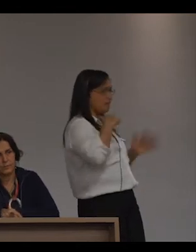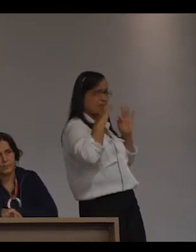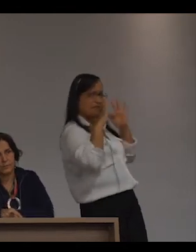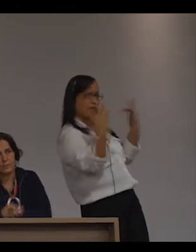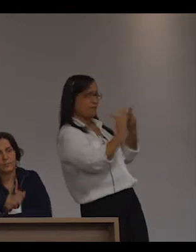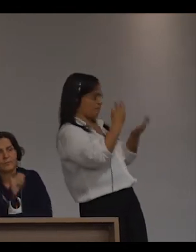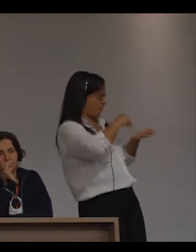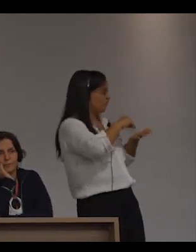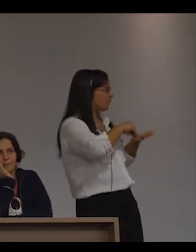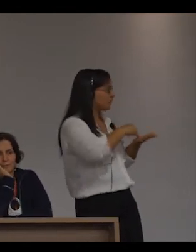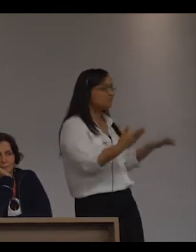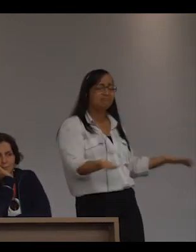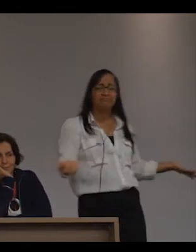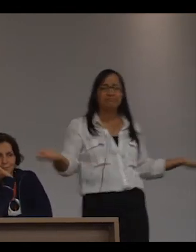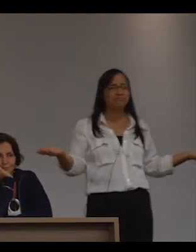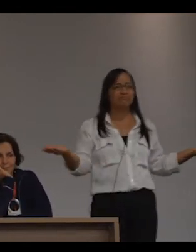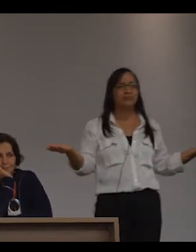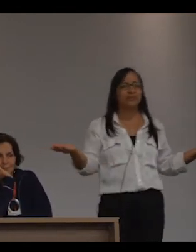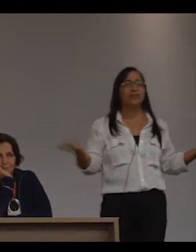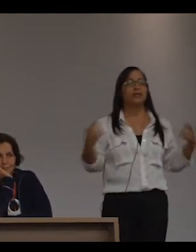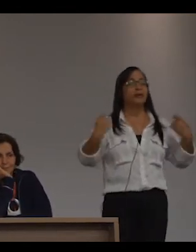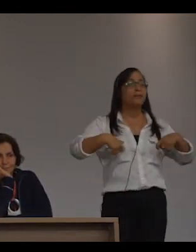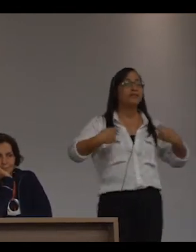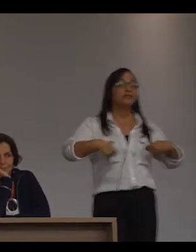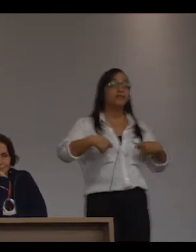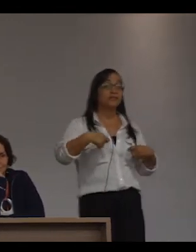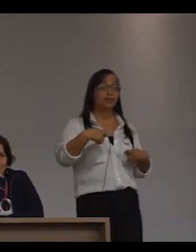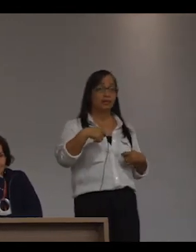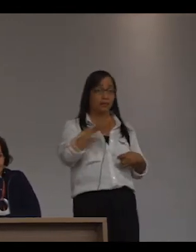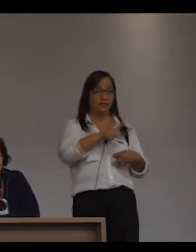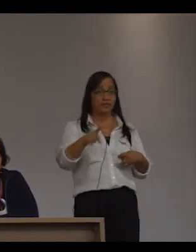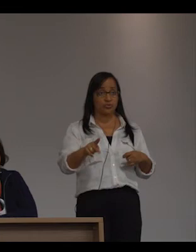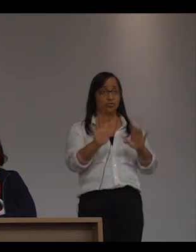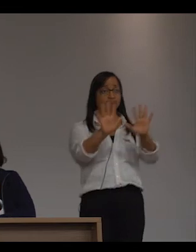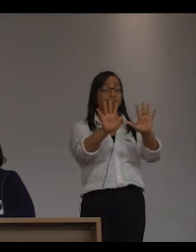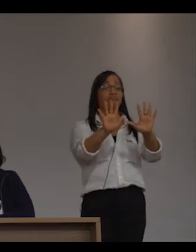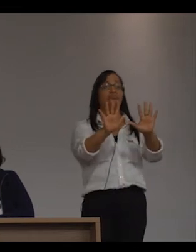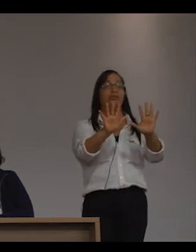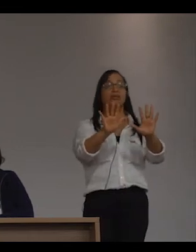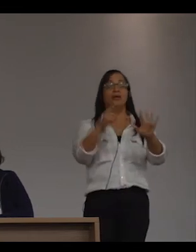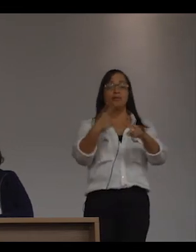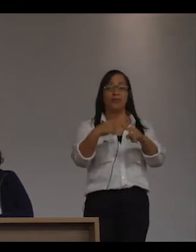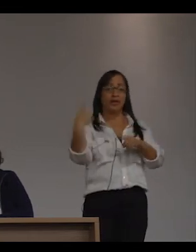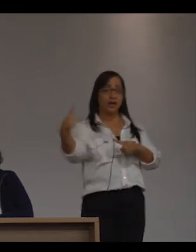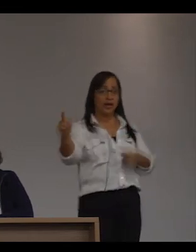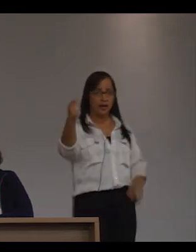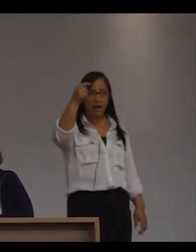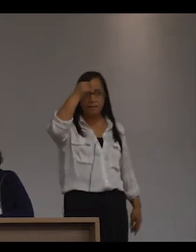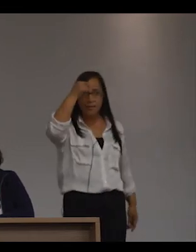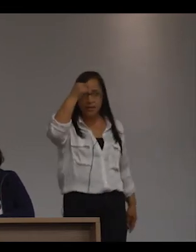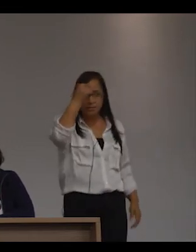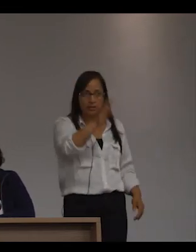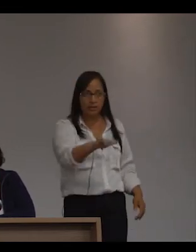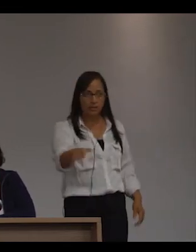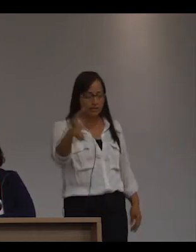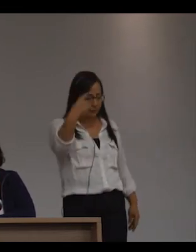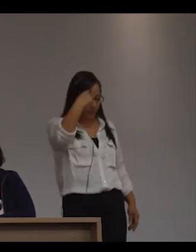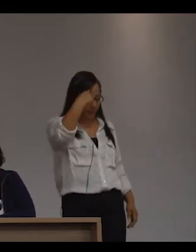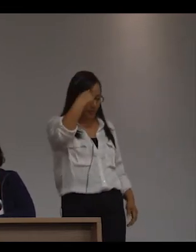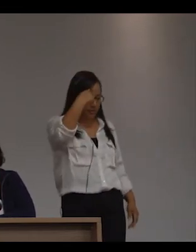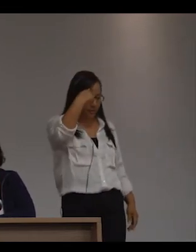livello simbolico, vedete, in un processo di comunicazione immediato, quotidiano, nelle relazioni e